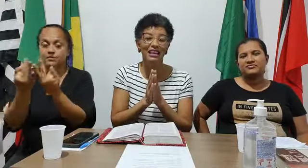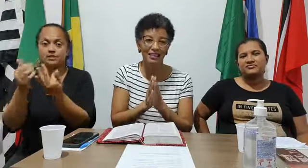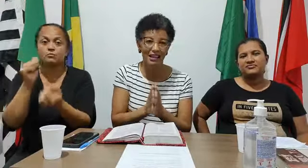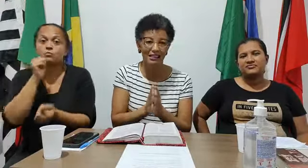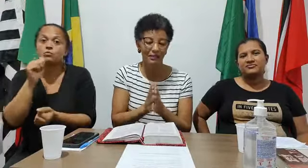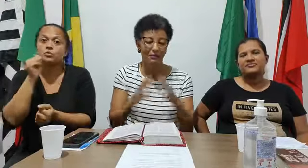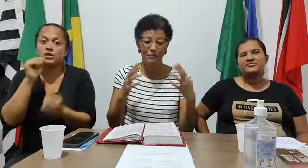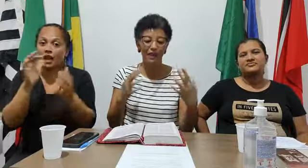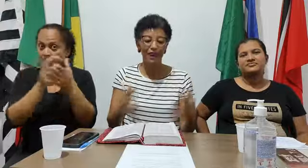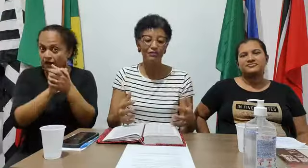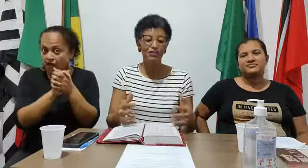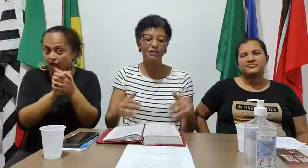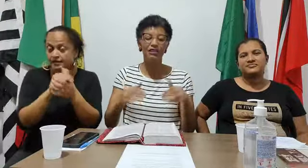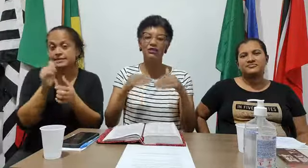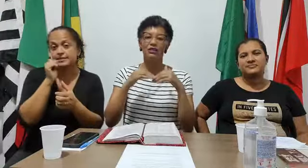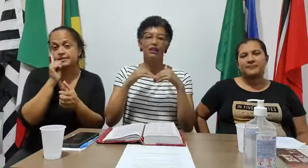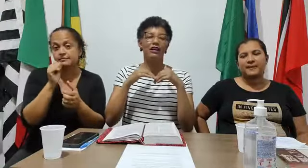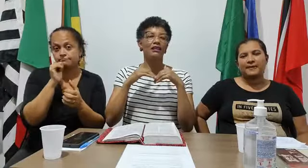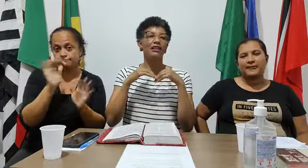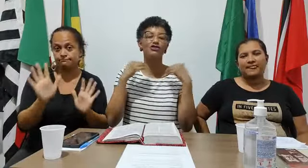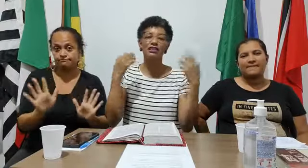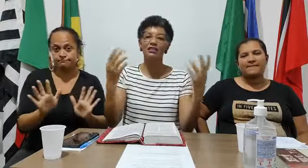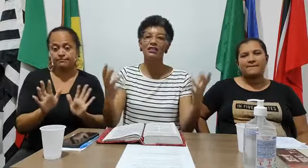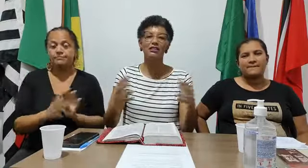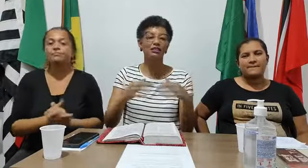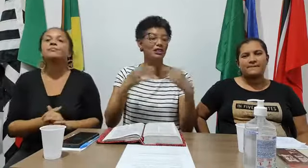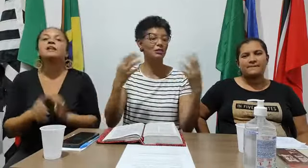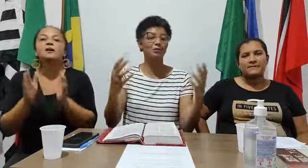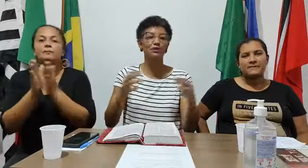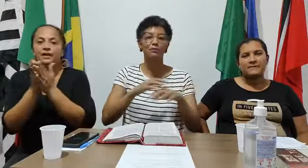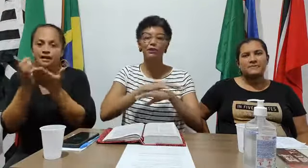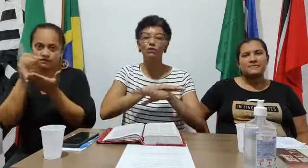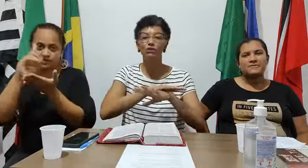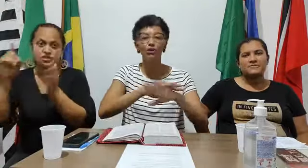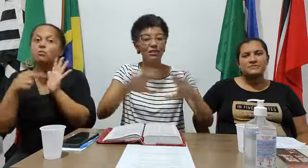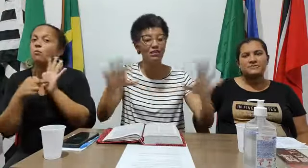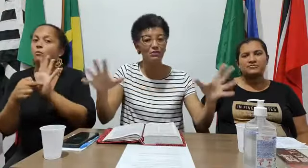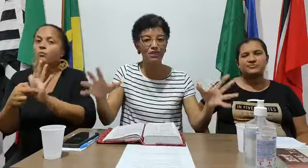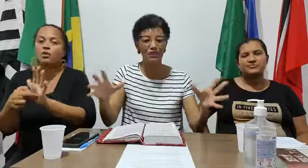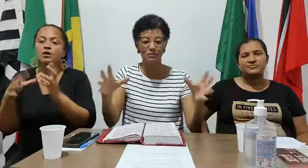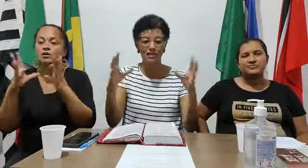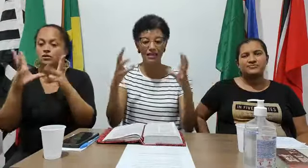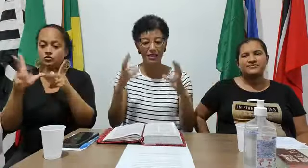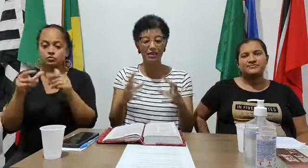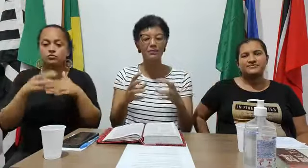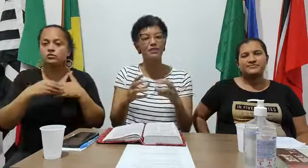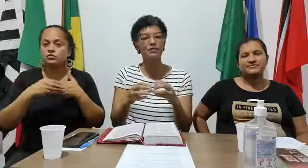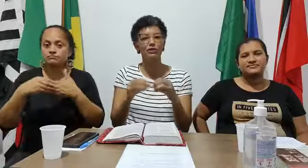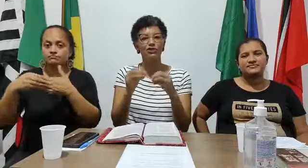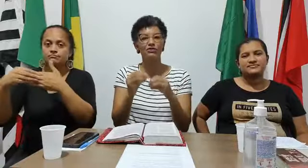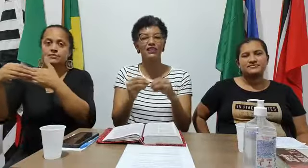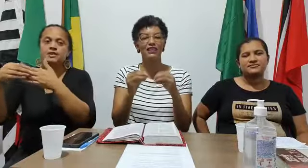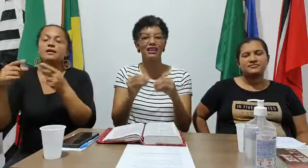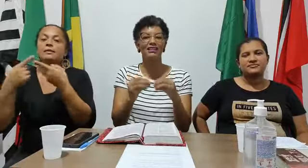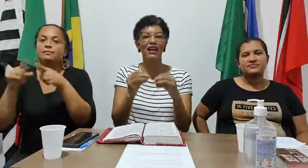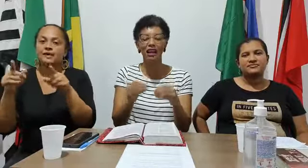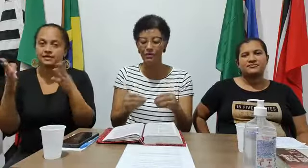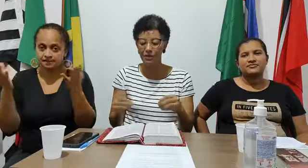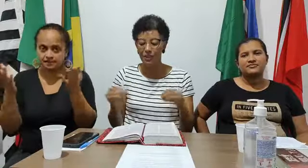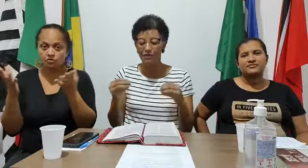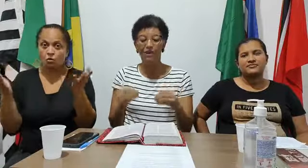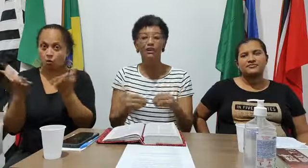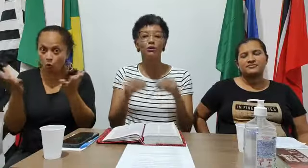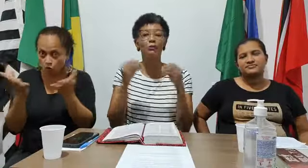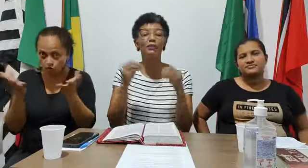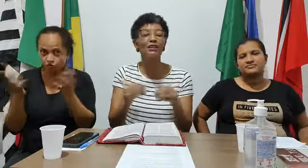que é casada. A palavra de Deus tem direção, tem resposta para todas as mulheres, mas em específico a gente vai encerrar essa